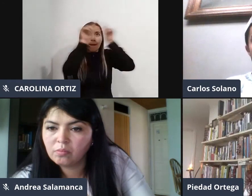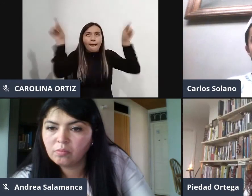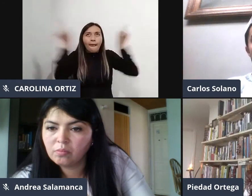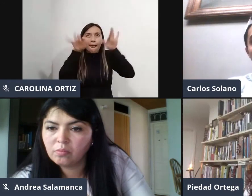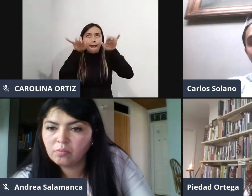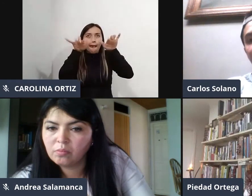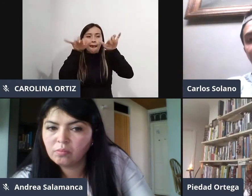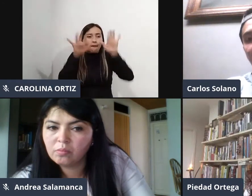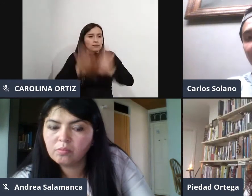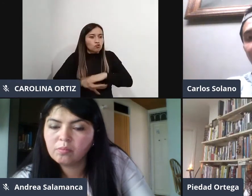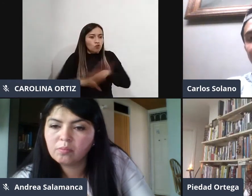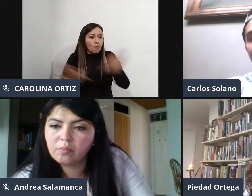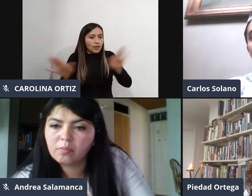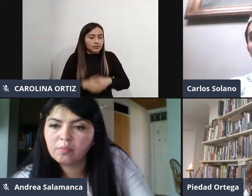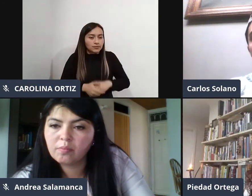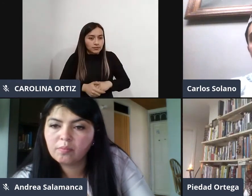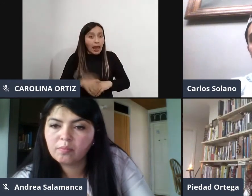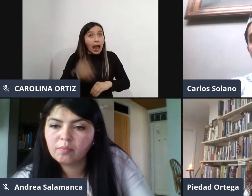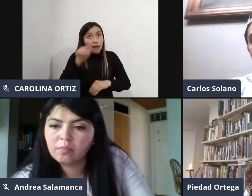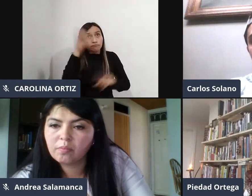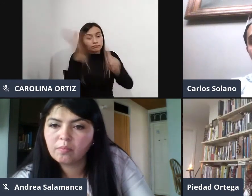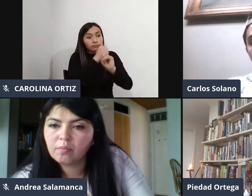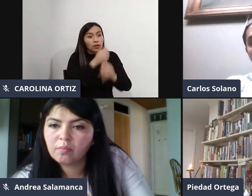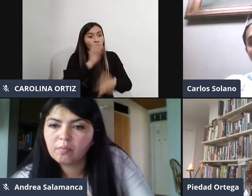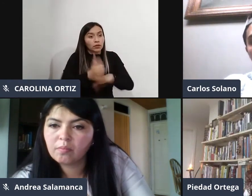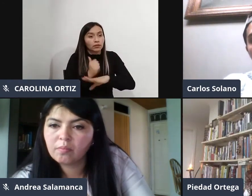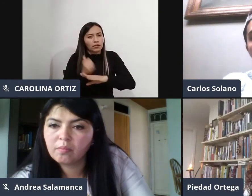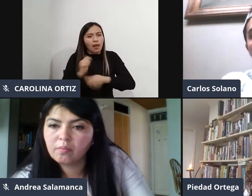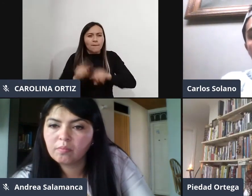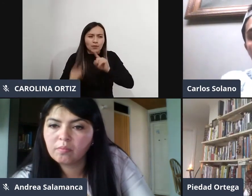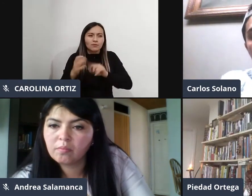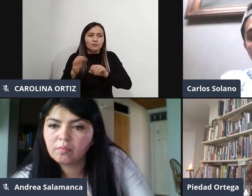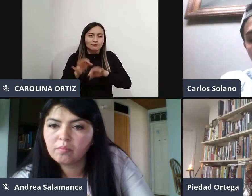así, pero qué bonito es también poder regresar